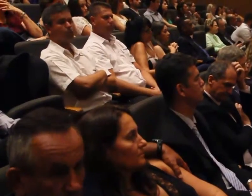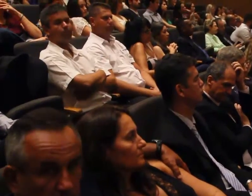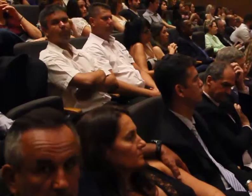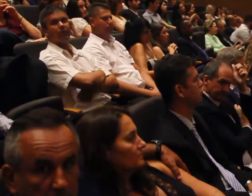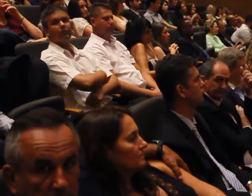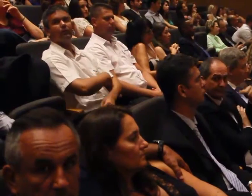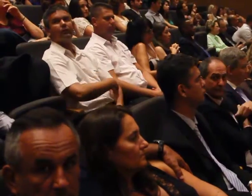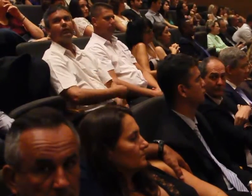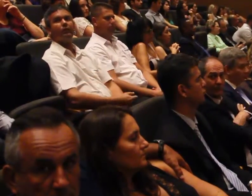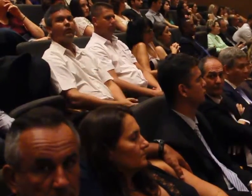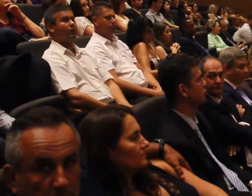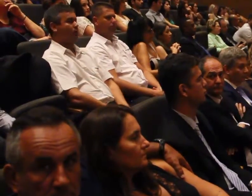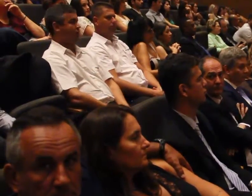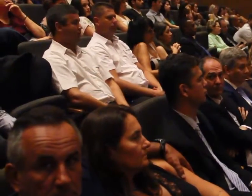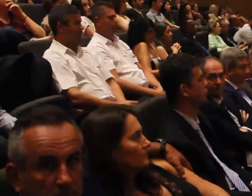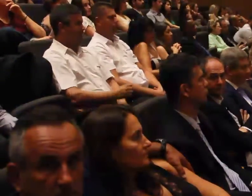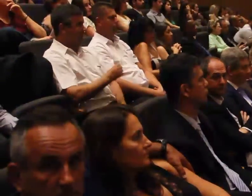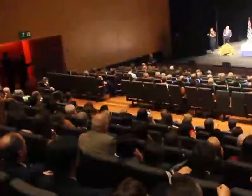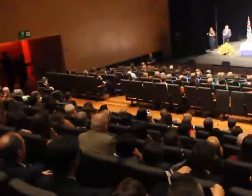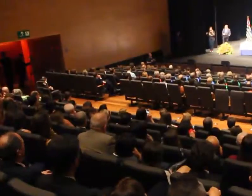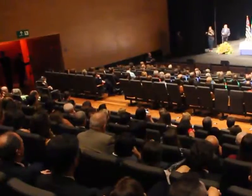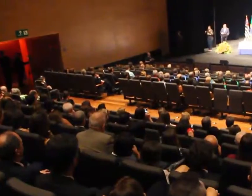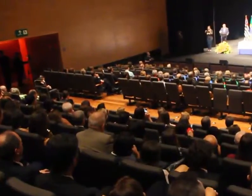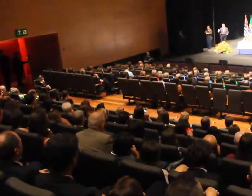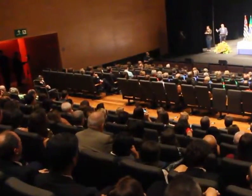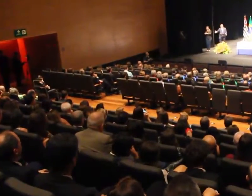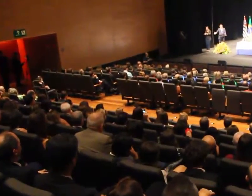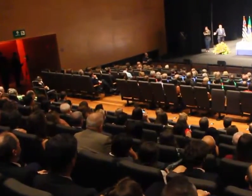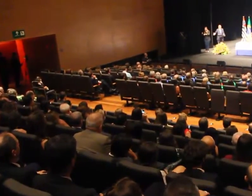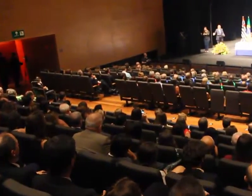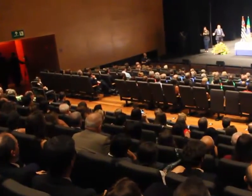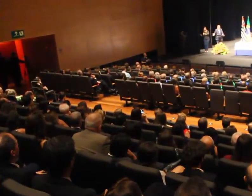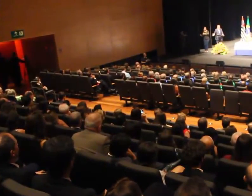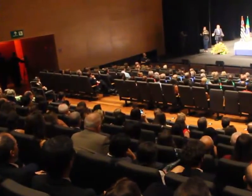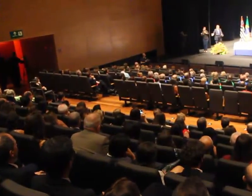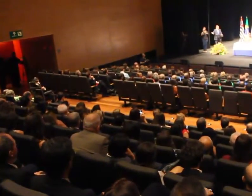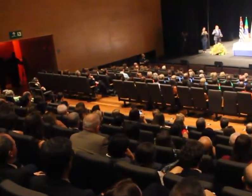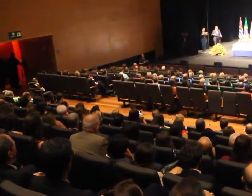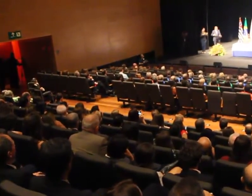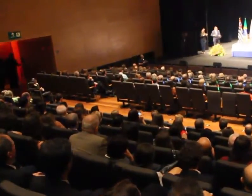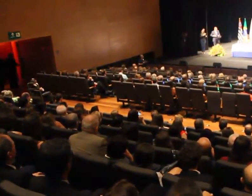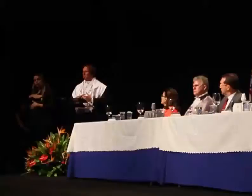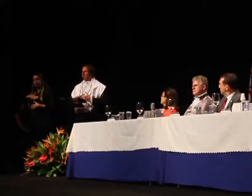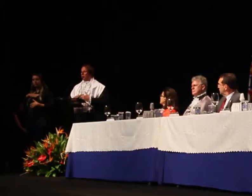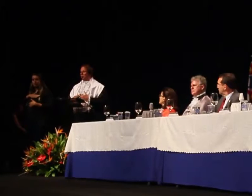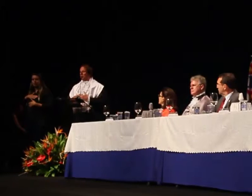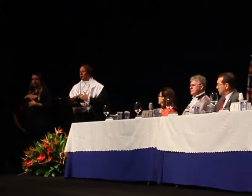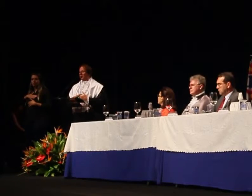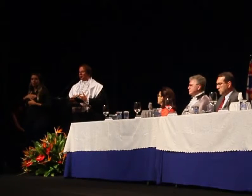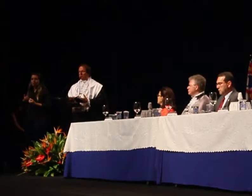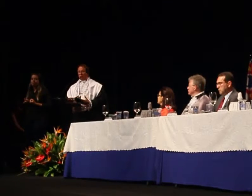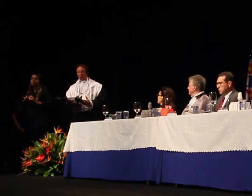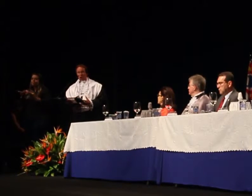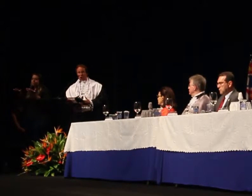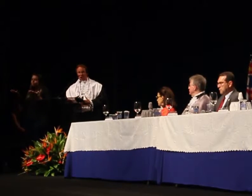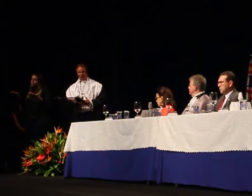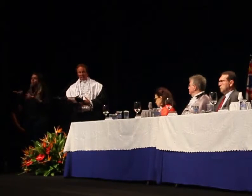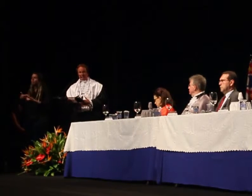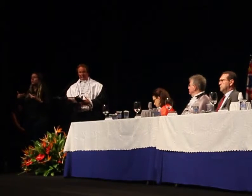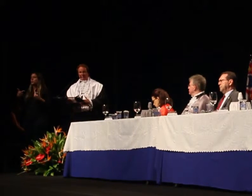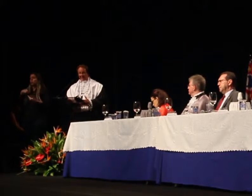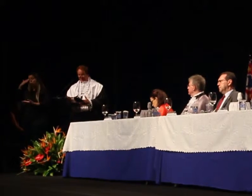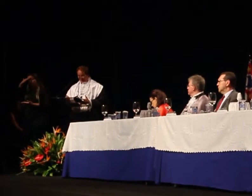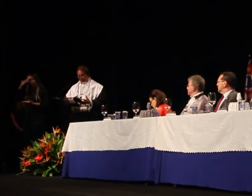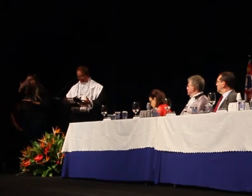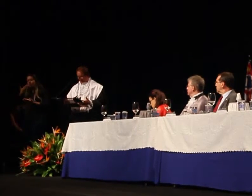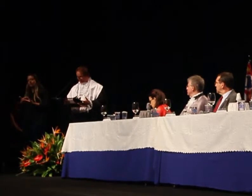faculdade de ciências farmacêuticas e foi vice diretor e diretor da faculdade de ciências farmacêuticas campus araraquara